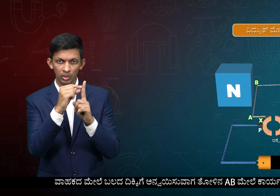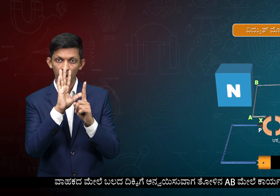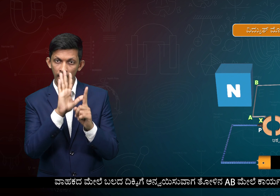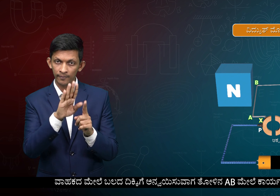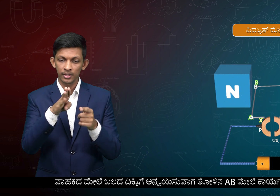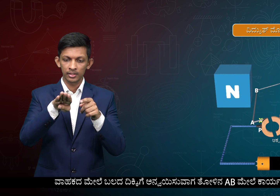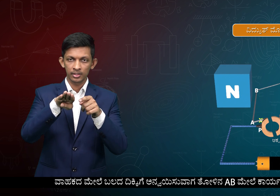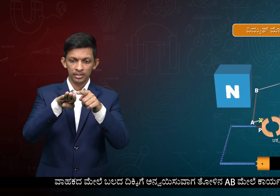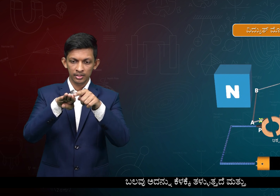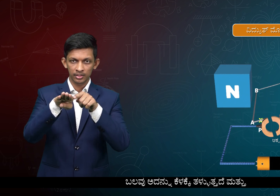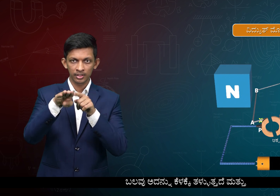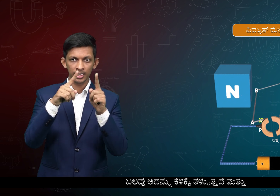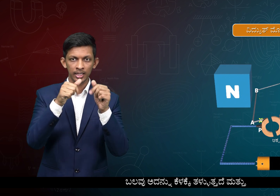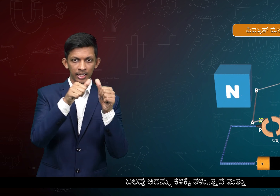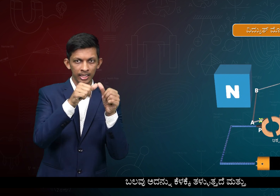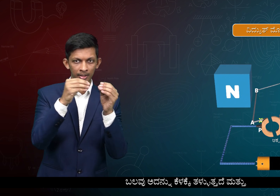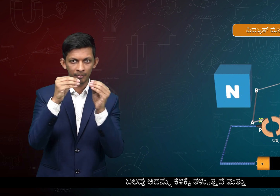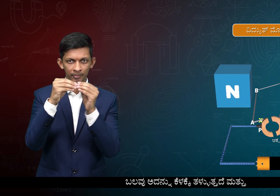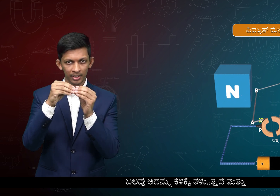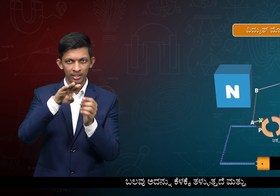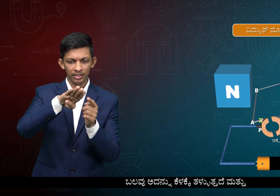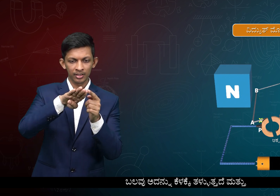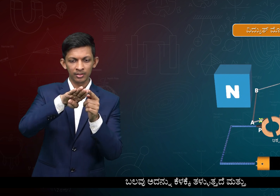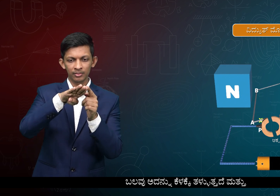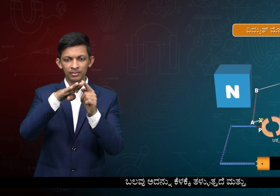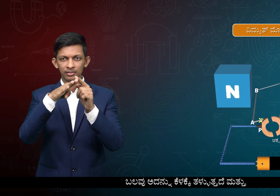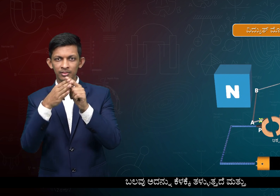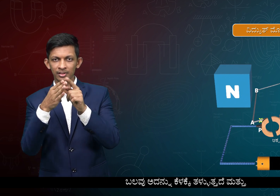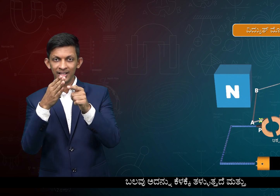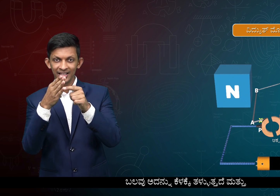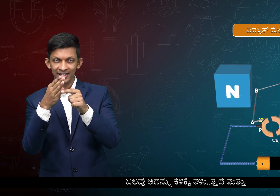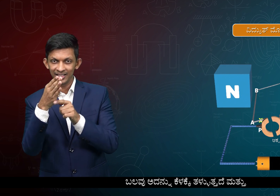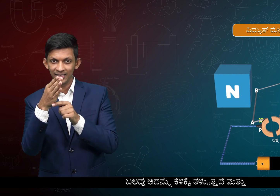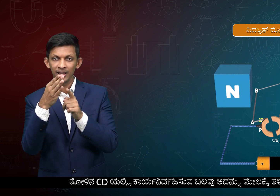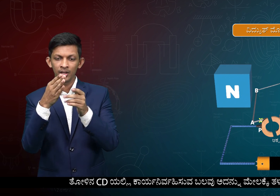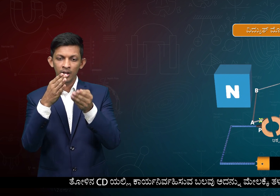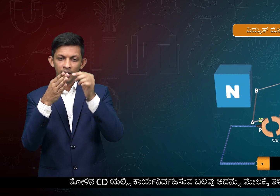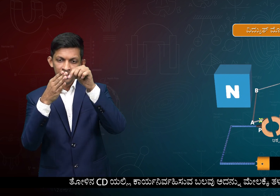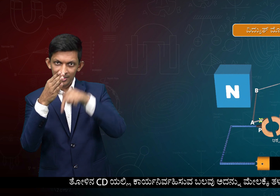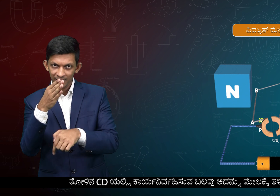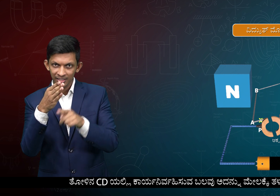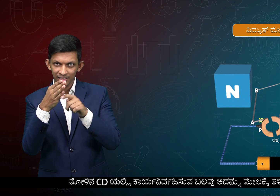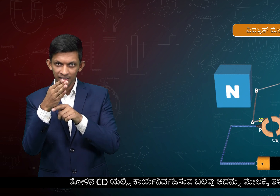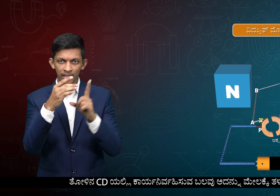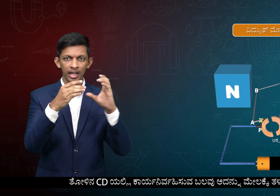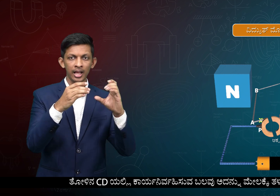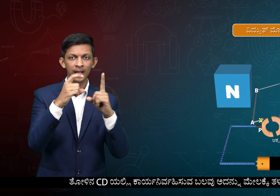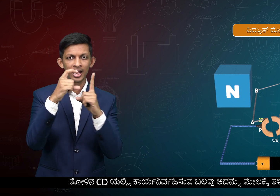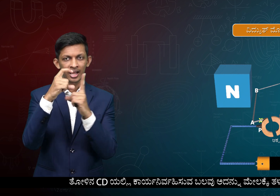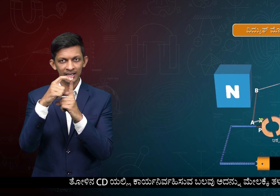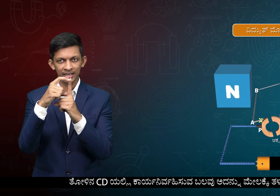ಮೇಲೆ ಕಾರ್ಯನಿರ್ವಹಿಸುವ ಬಲವು ಅದನ್ನು ಕೆಳಕ್ಕೆ ತಳ್ಳುತ್ತದೆ ಮತ್ತು ತೋಳಿನ